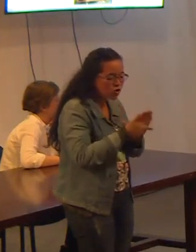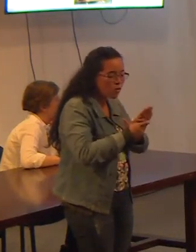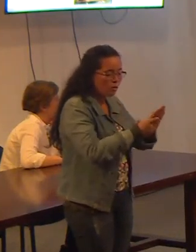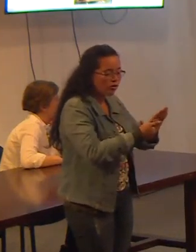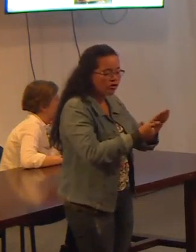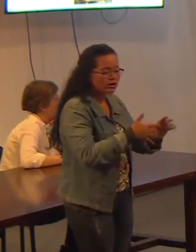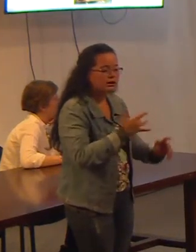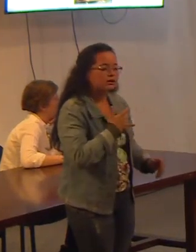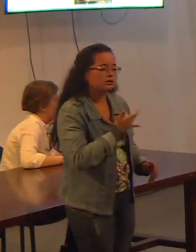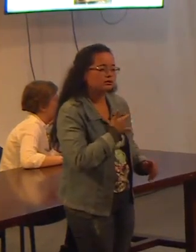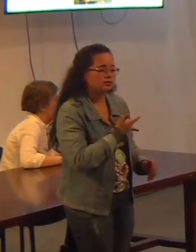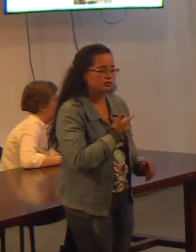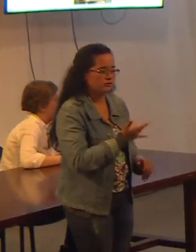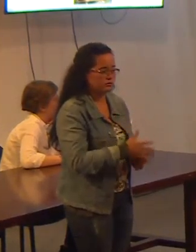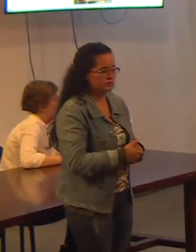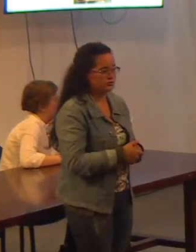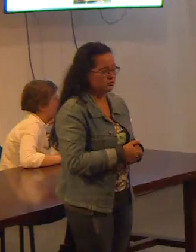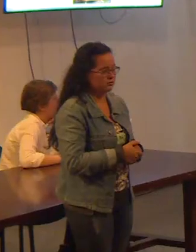sentir.